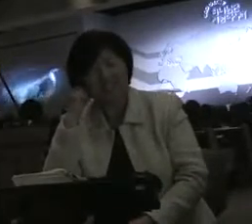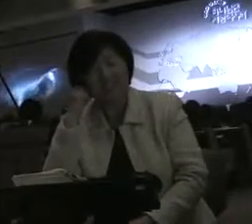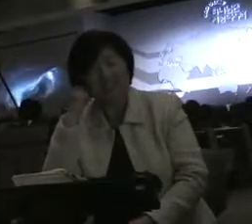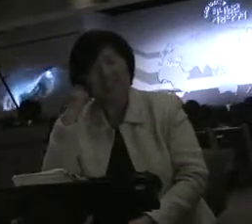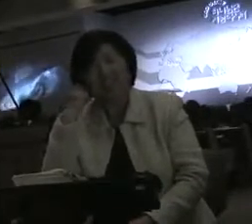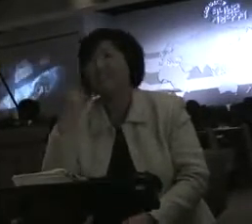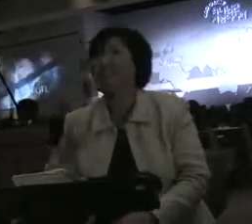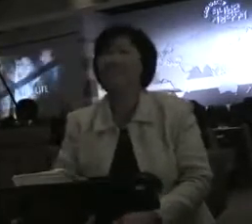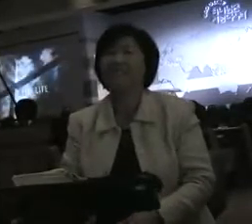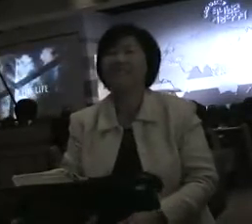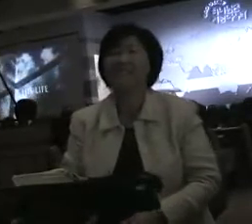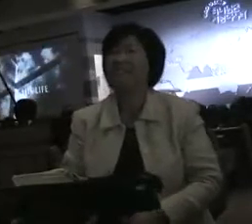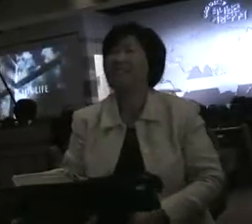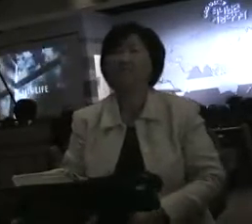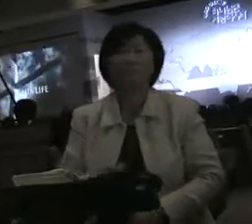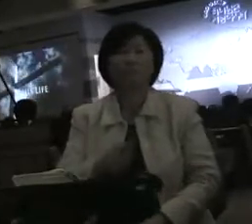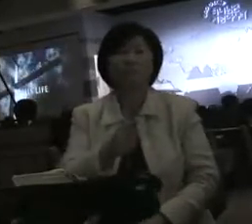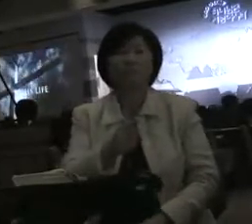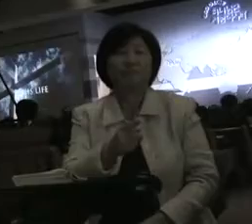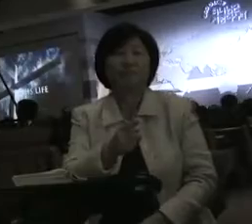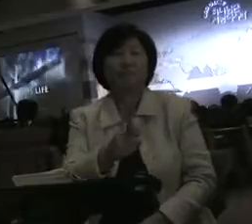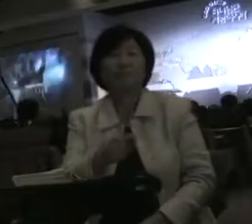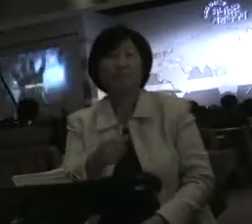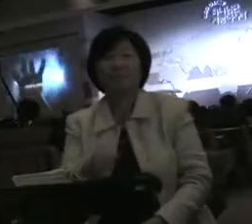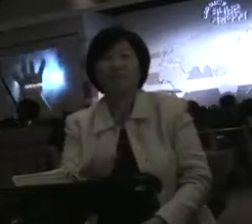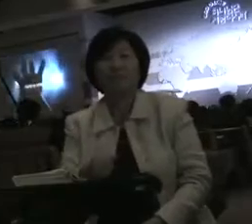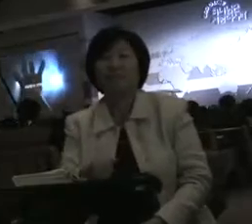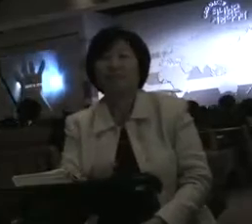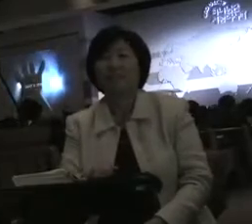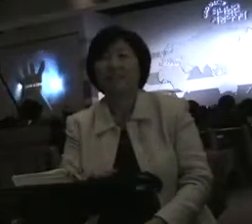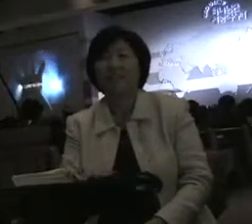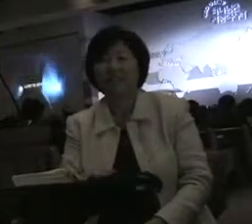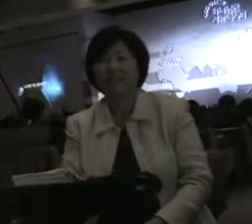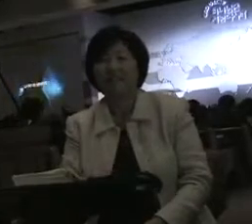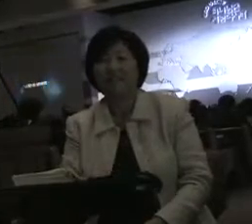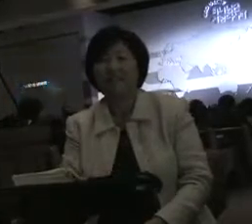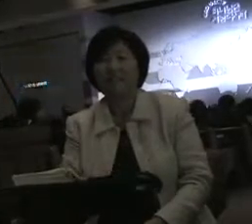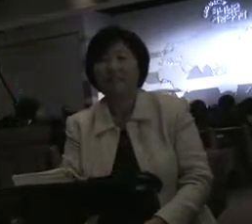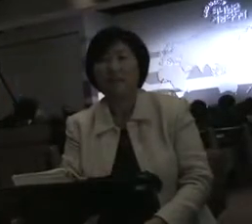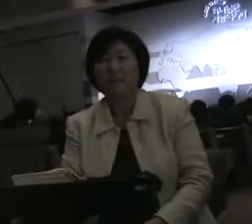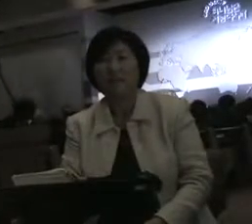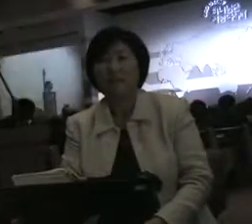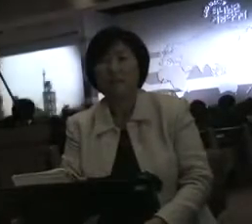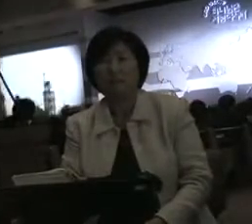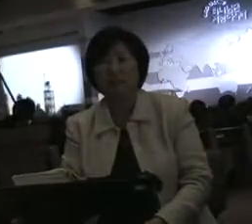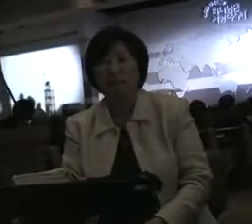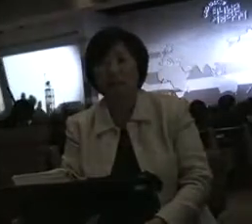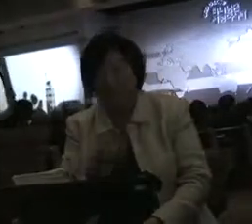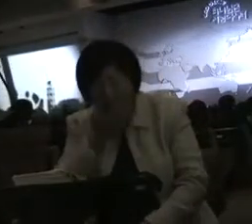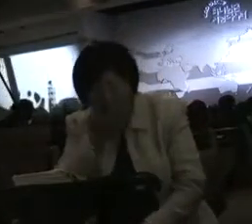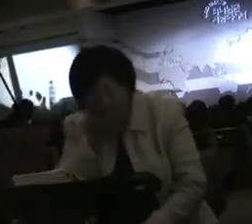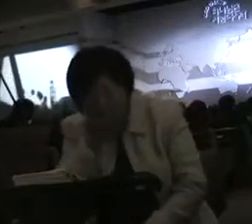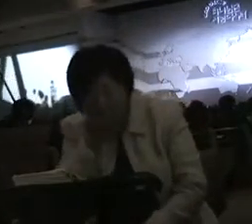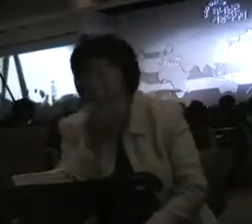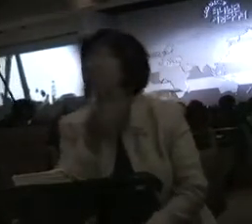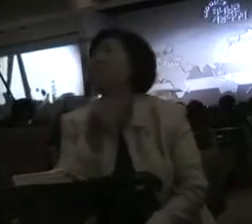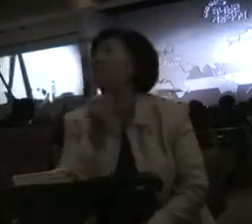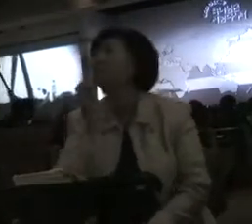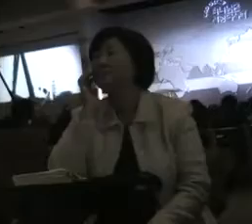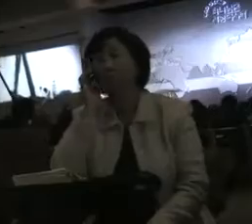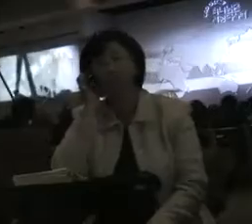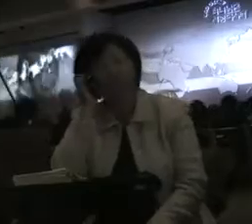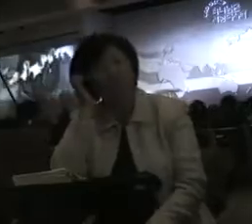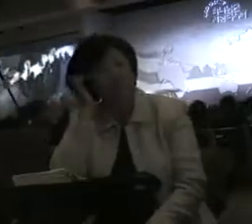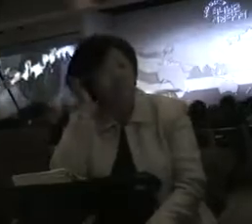예수의 온전한 제자되어 세상을 변화시키는 생명의 공동체. 우린 지난 18년 동안